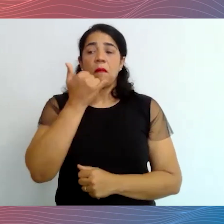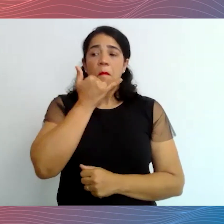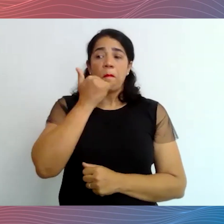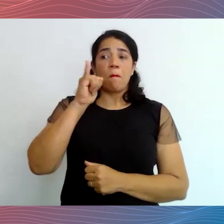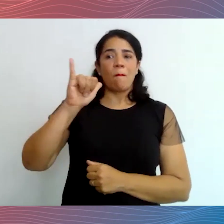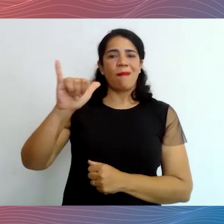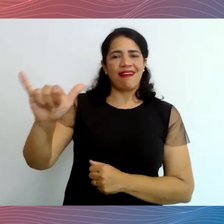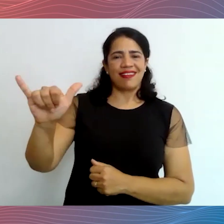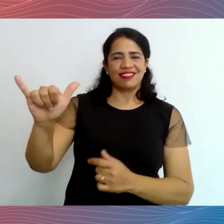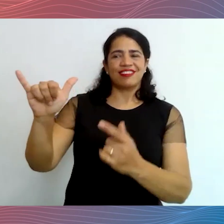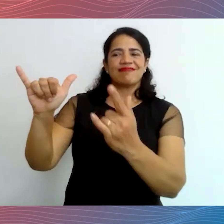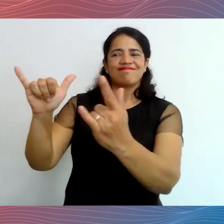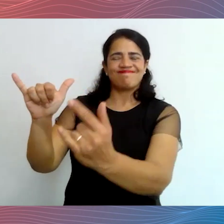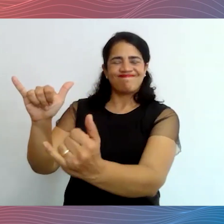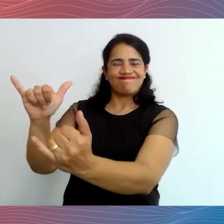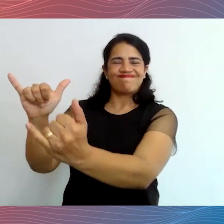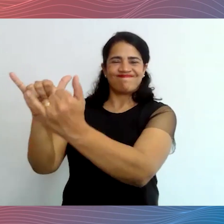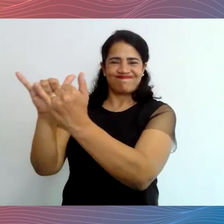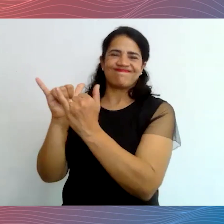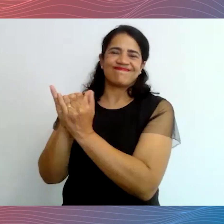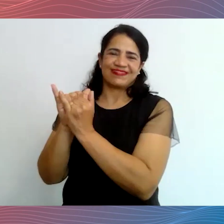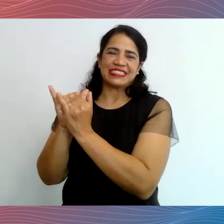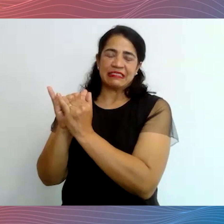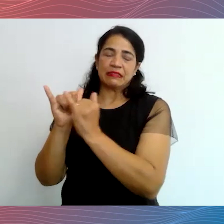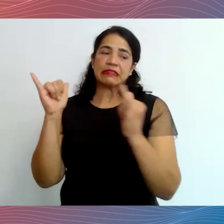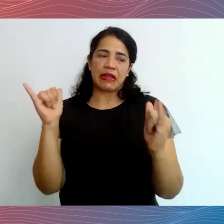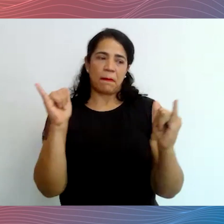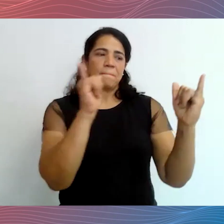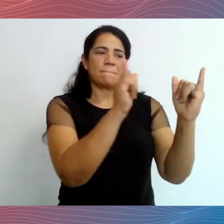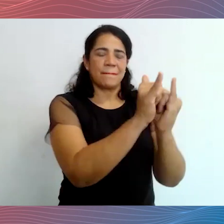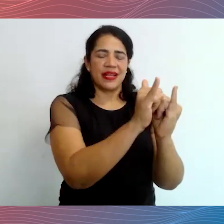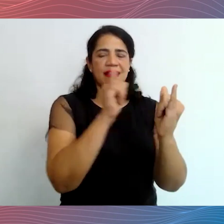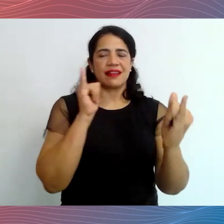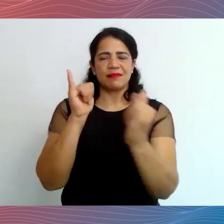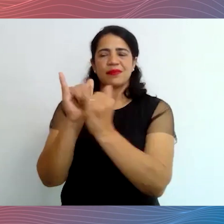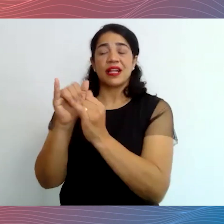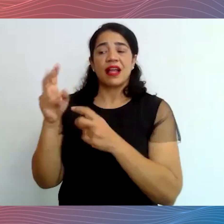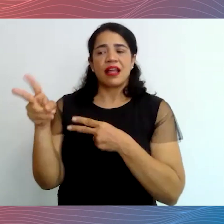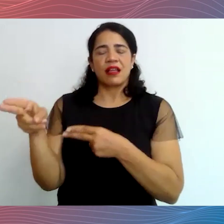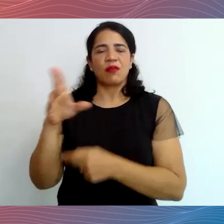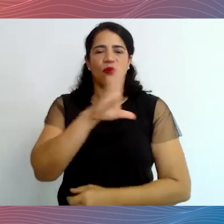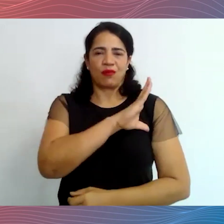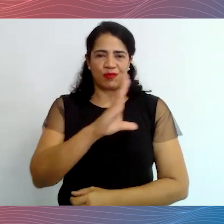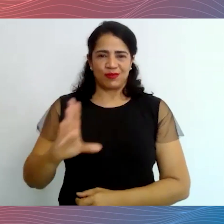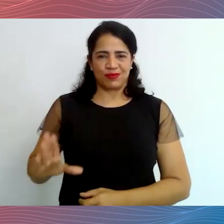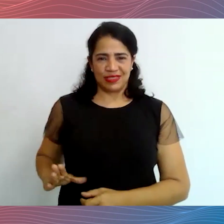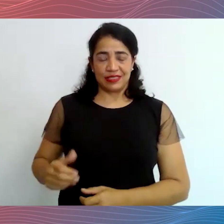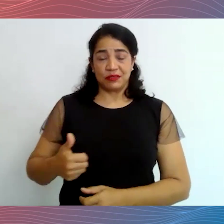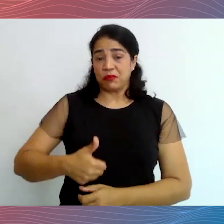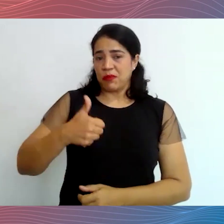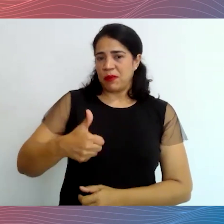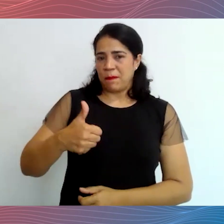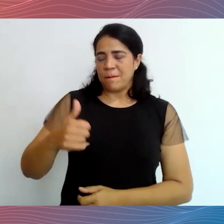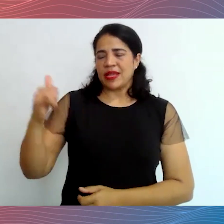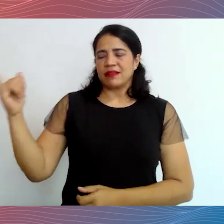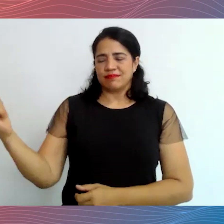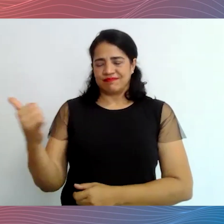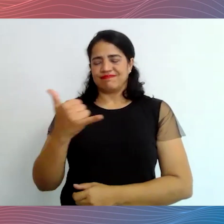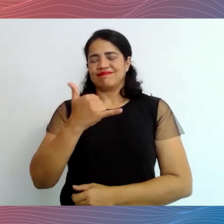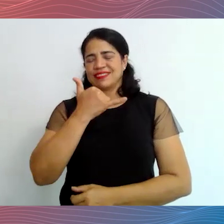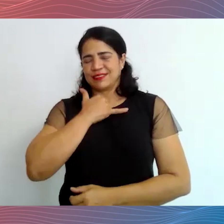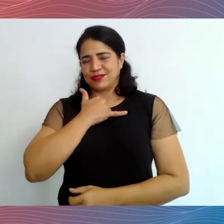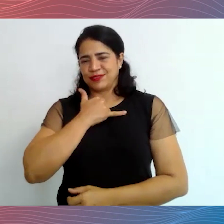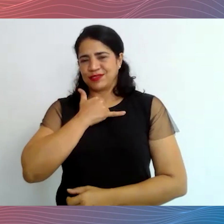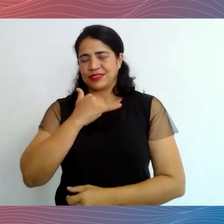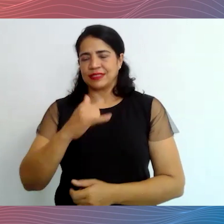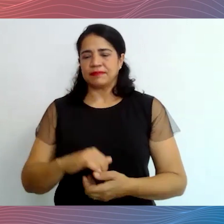Cristo nos perdoou. Por que ele coloca como Cristo nos perdoou? Não é meramente a imitação exterior, é essa graça nos supre, essa